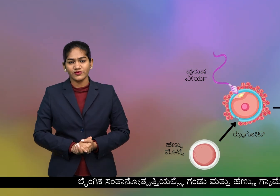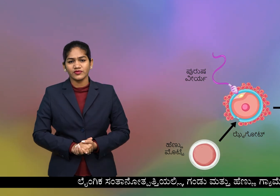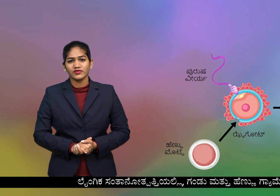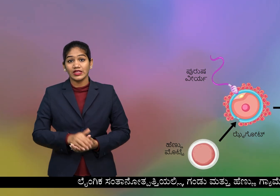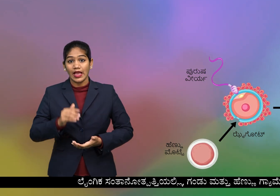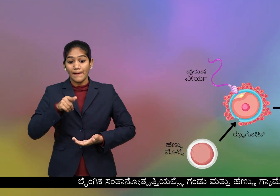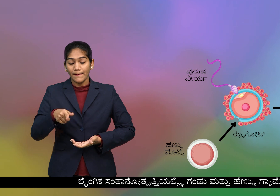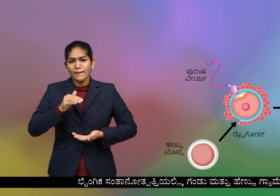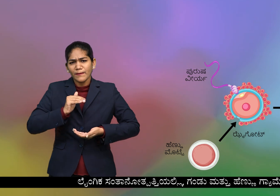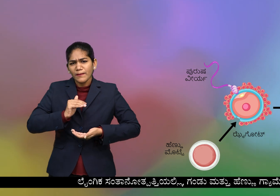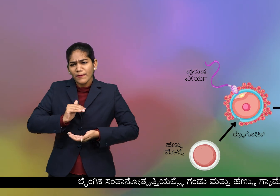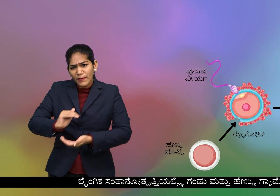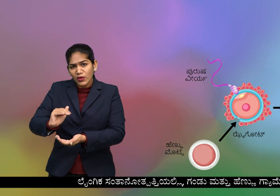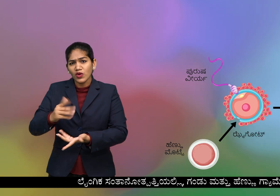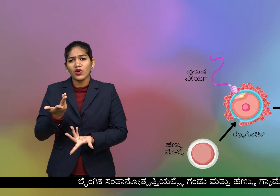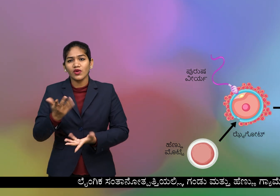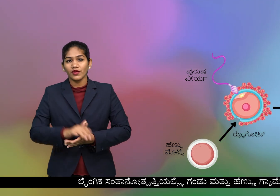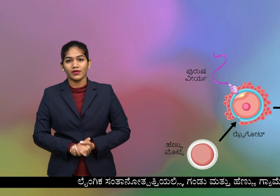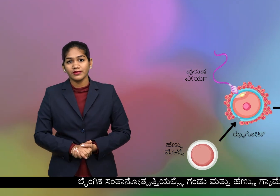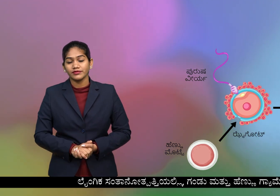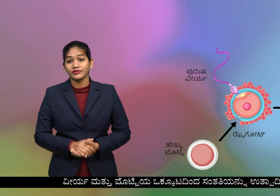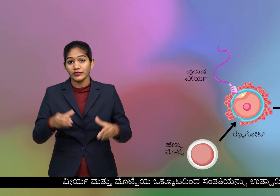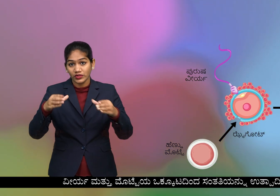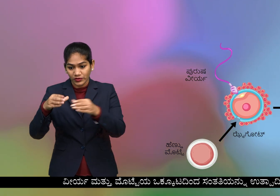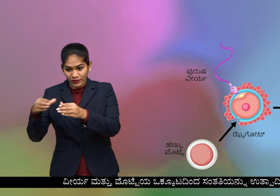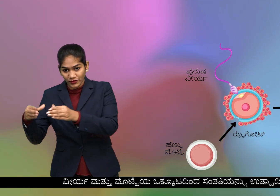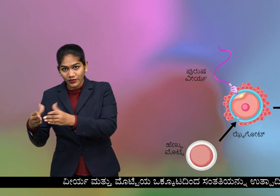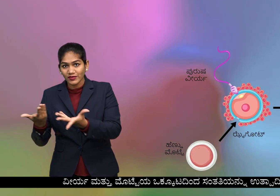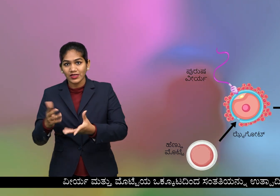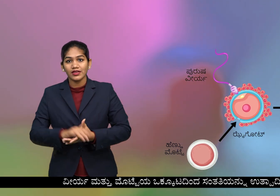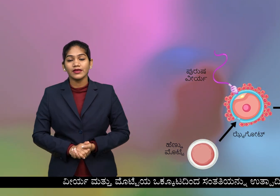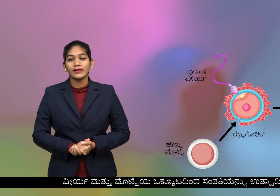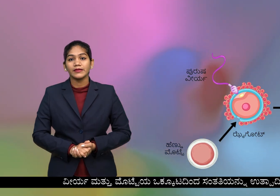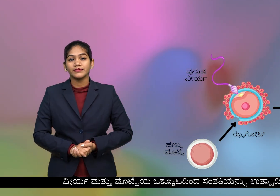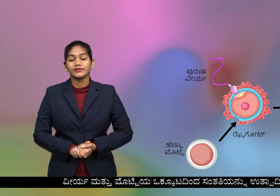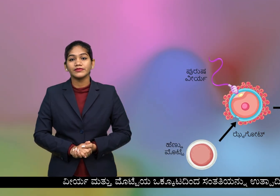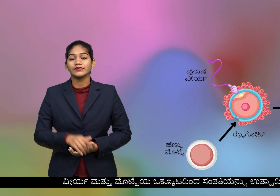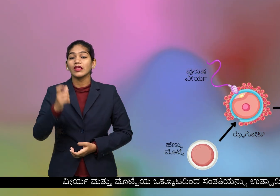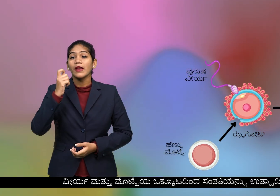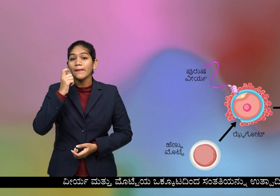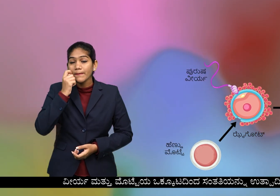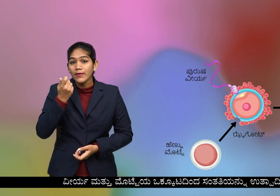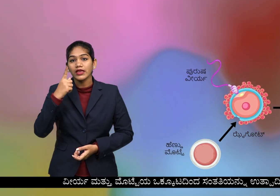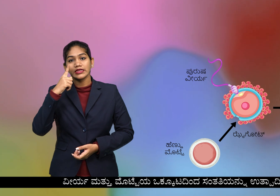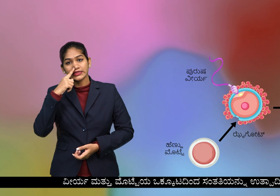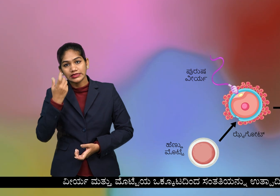ಲೈಂಗಿಕ ಸಂತಾನೋತ್ಪತ್ತಿಯಲ್ಲಿ ಗಂಡು ಮತ್ತು ಹೆಣ್ಣು ಗ್ಯಾಮೆಟ್ಗಳು ವೀರ್ಯ ಮತ್ತು ಮೊಟ್ಟೆಯ ಒಕ್ಕೂಟದಿಂದ ಸಂತತಿಯನ್ನ ಉತ್ಪಾದಿಸಲಾಗುತ್ತೆ.